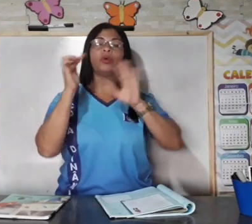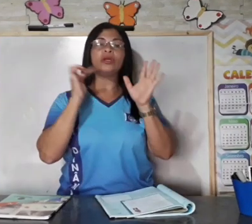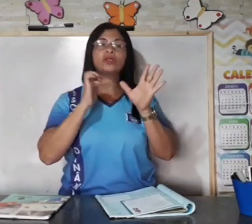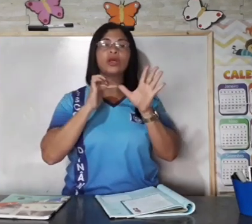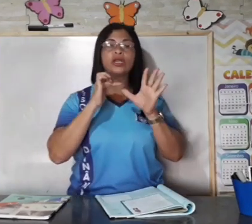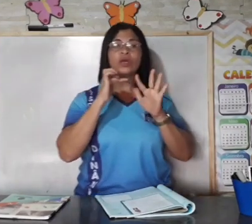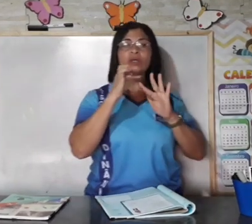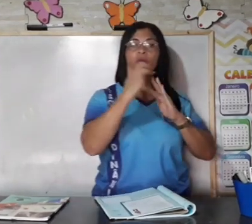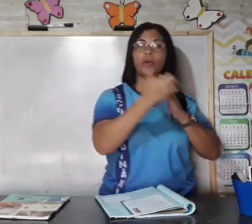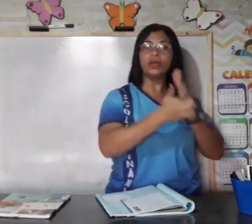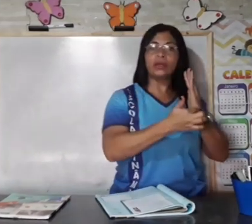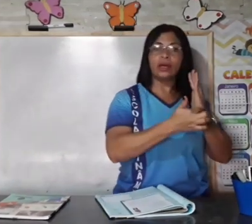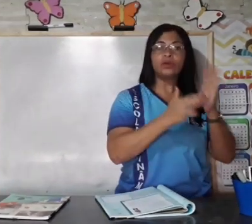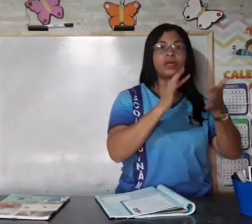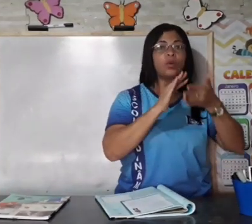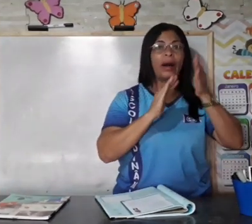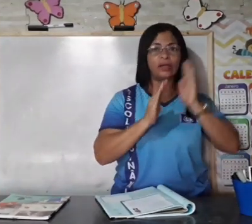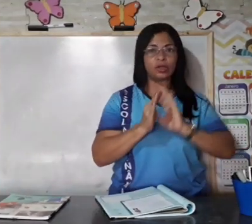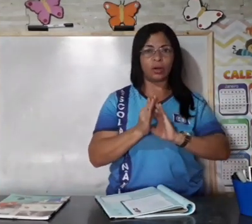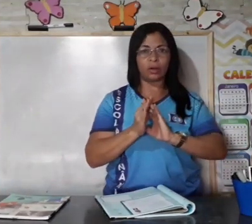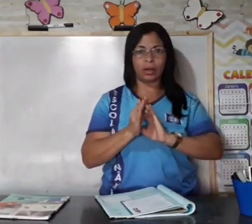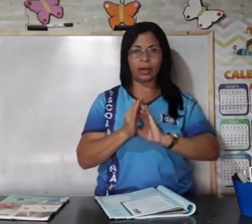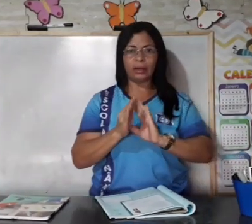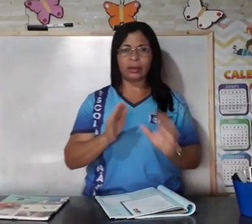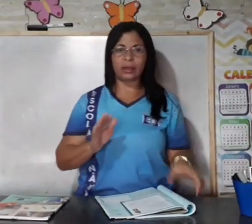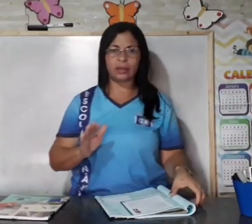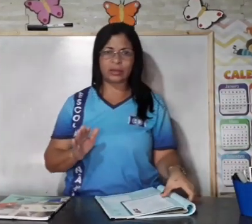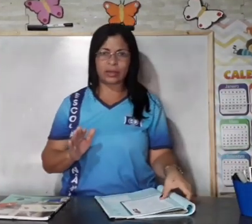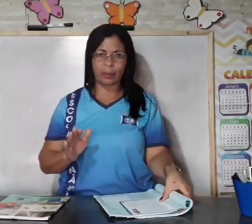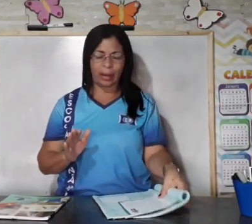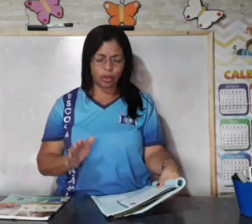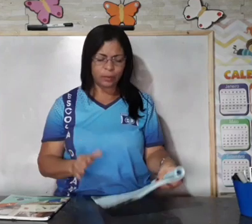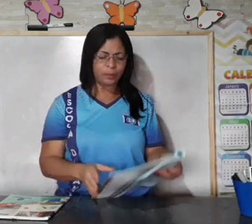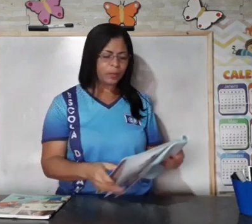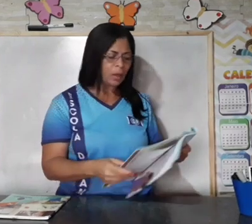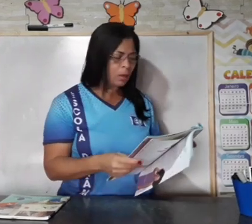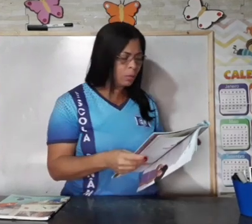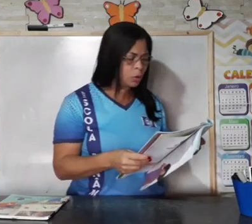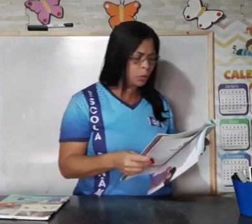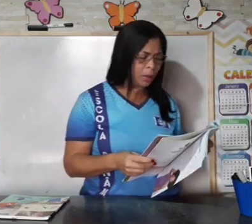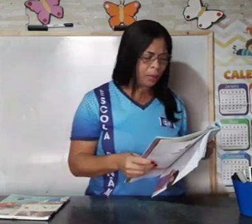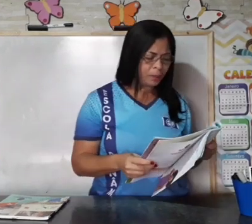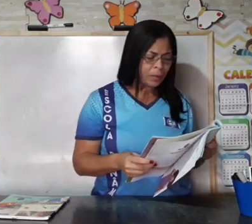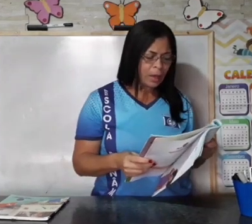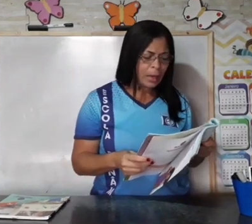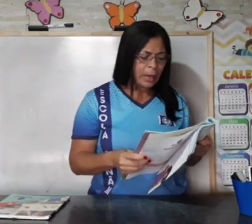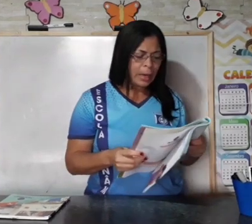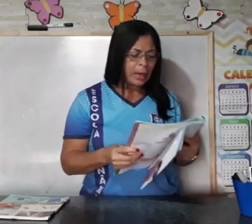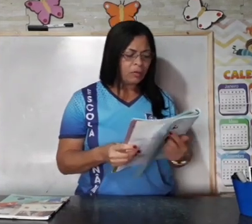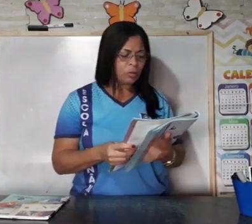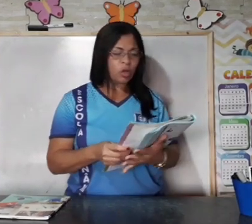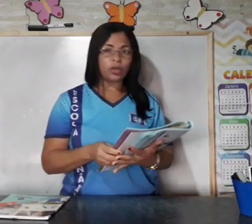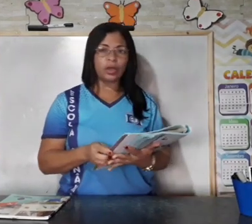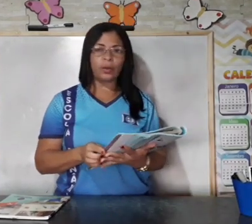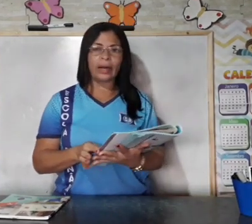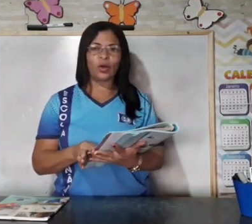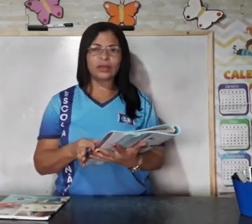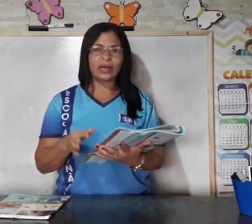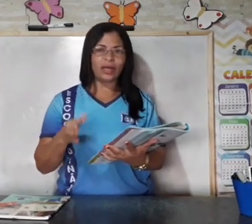isso que eles não são por inteiros iguais, ok? Entenderam essa parte? Muito bem. Vamos continuar a nossa